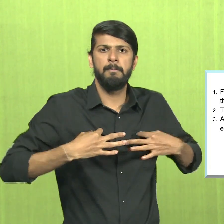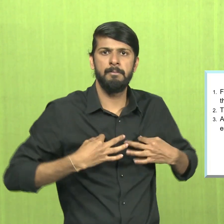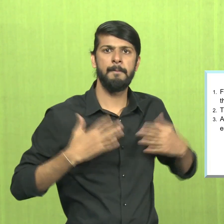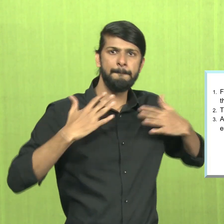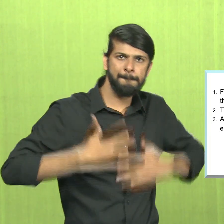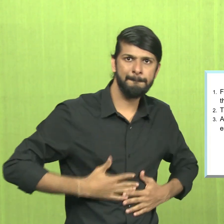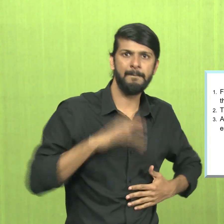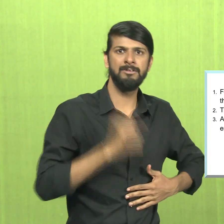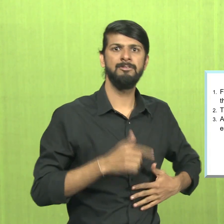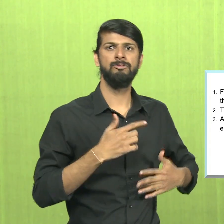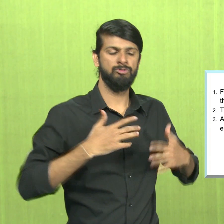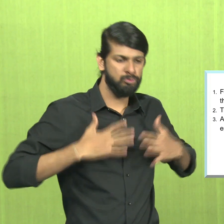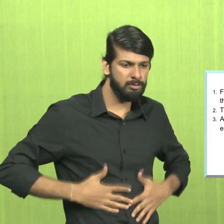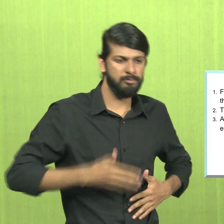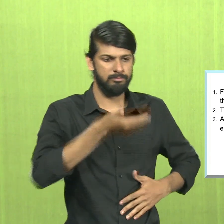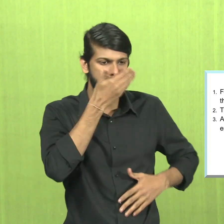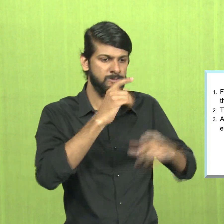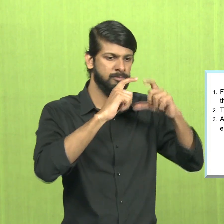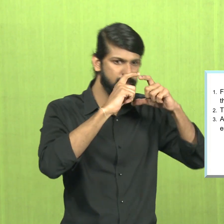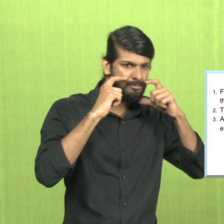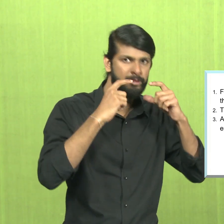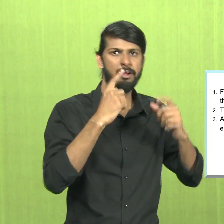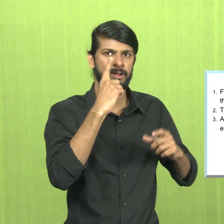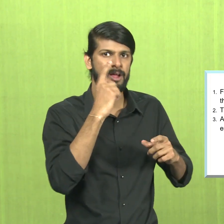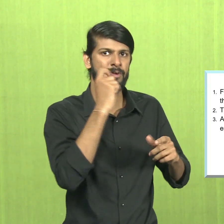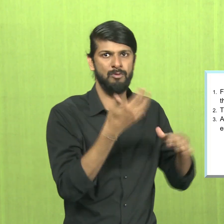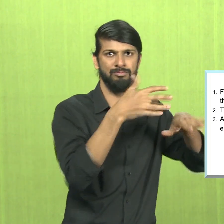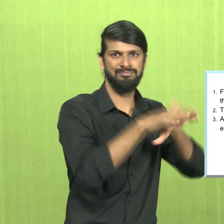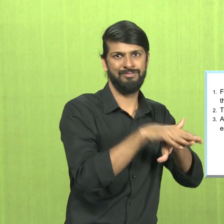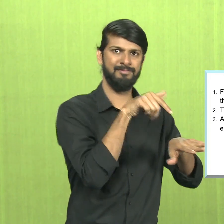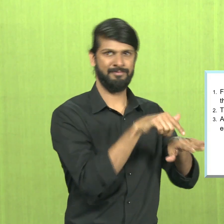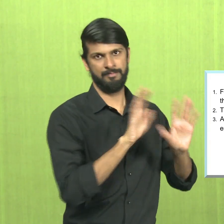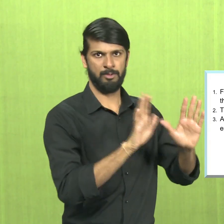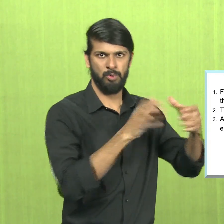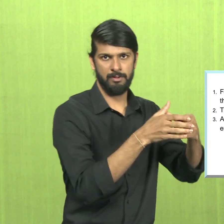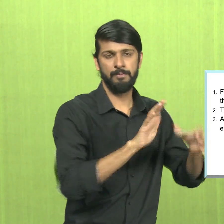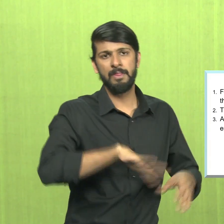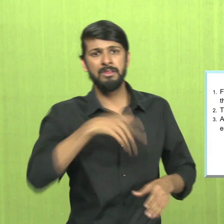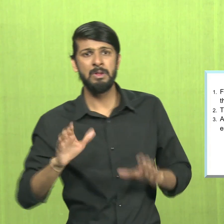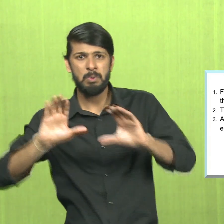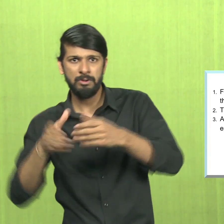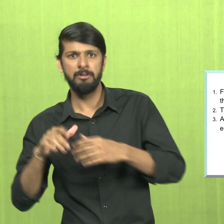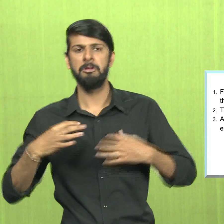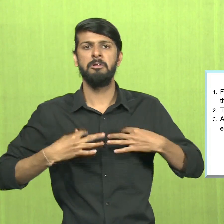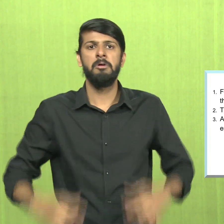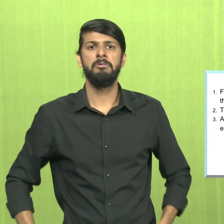संघ के विचार स्वेतांबर आखिरी ओवर वाइट यूज़र्स मास्क और डिफिसिट एंड बोथ मेन